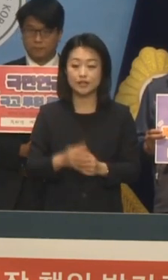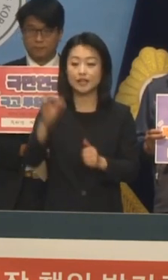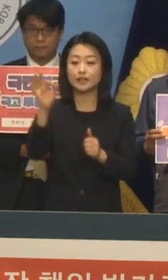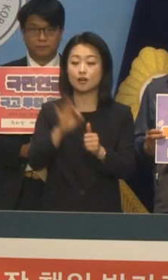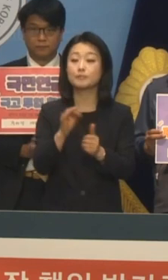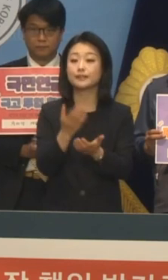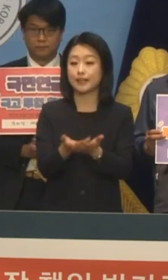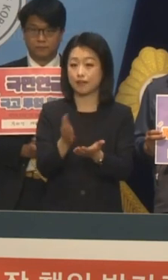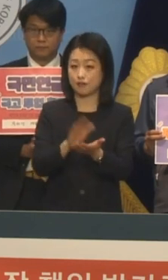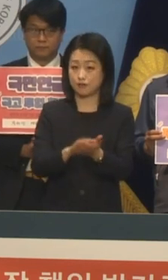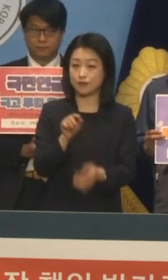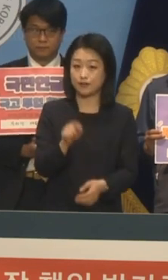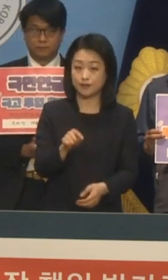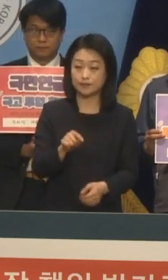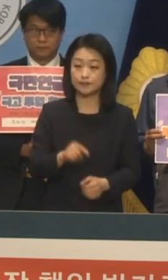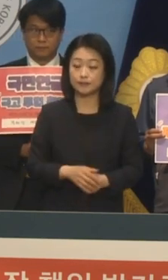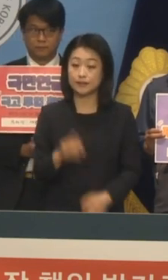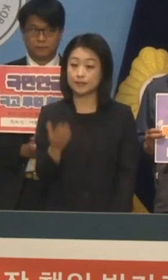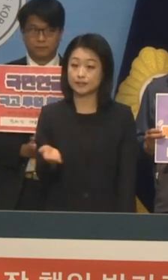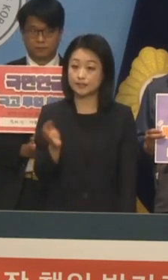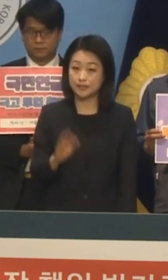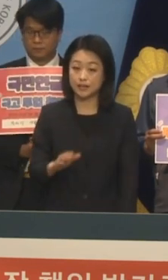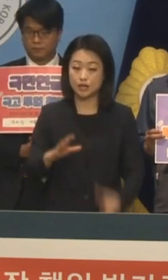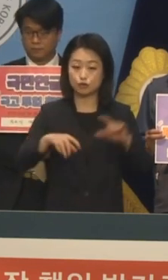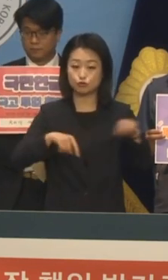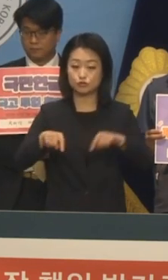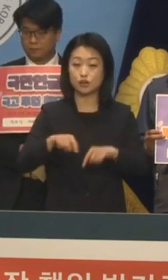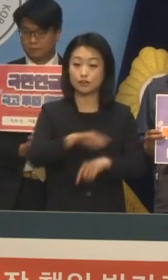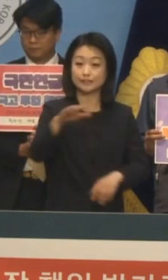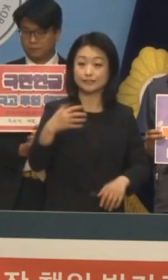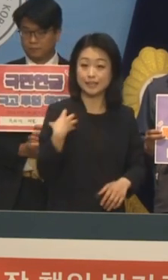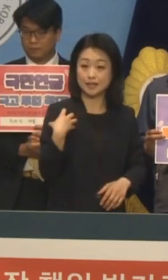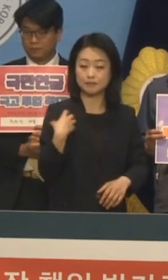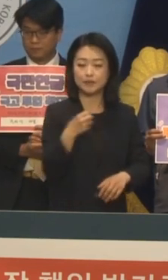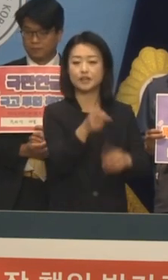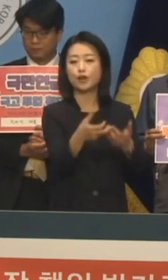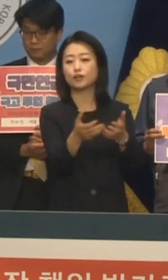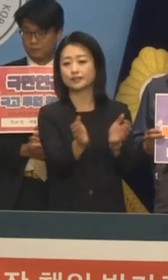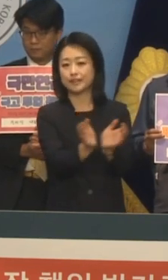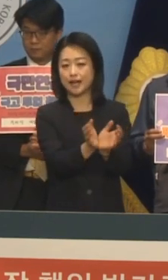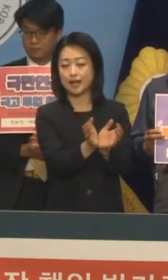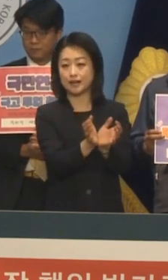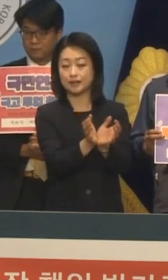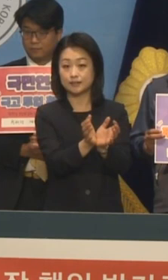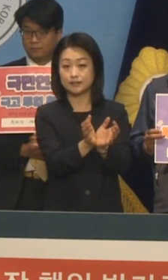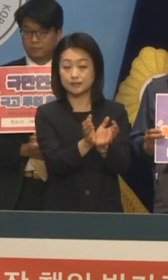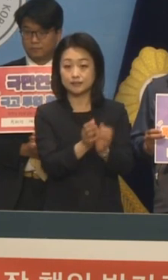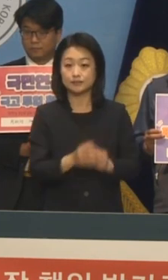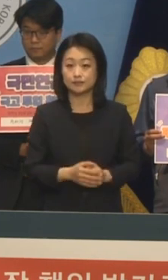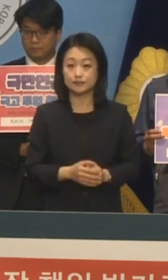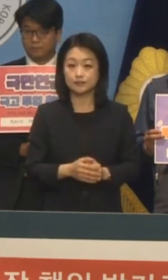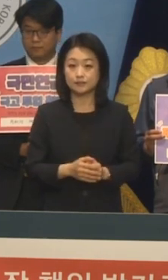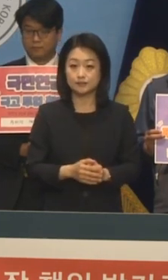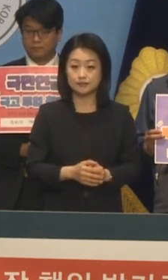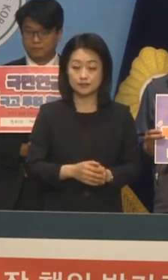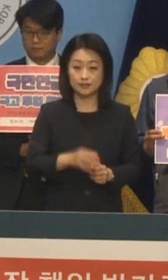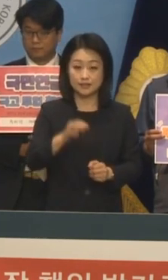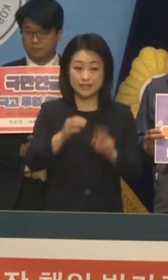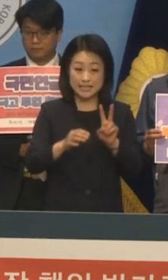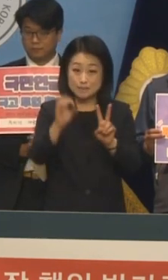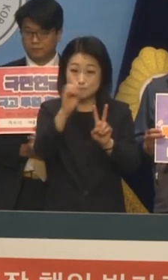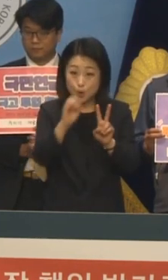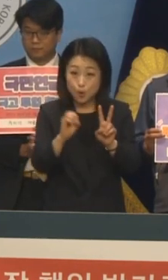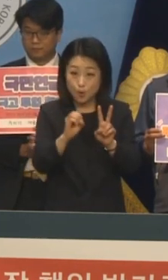연금 개혁입니다. 하지만 국정을 책임져야 할 집권 여당이 소득 대체율 2% 때문에 연금